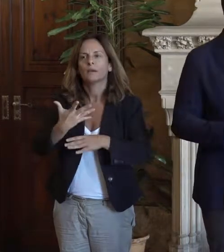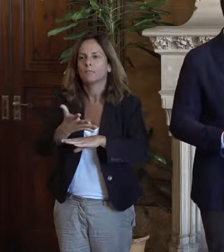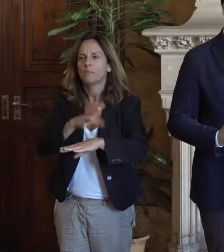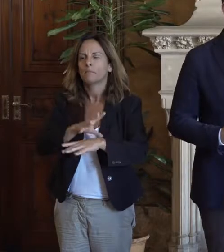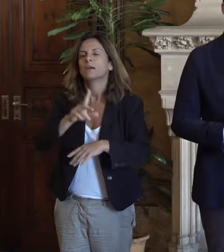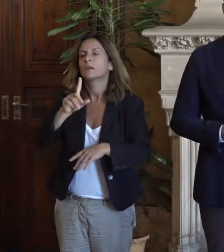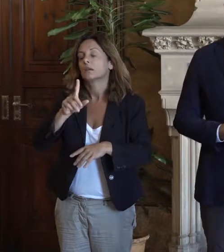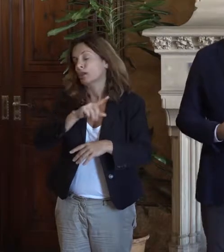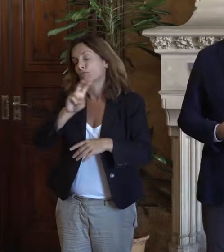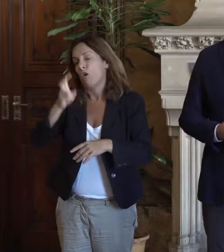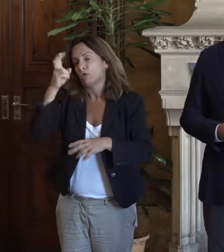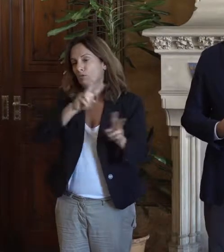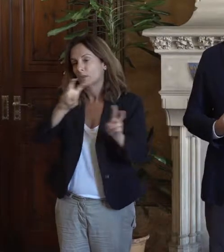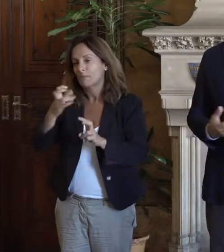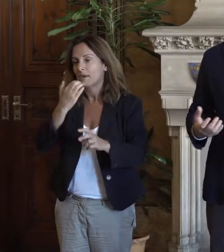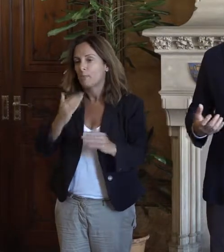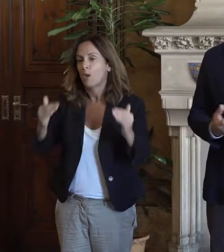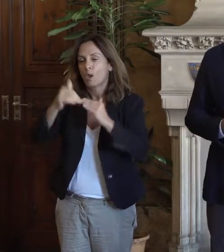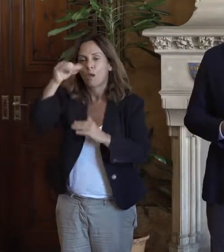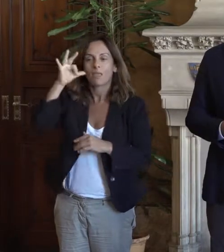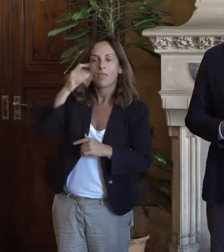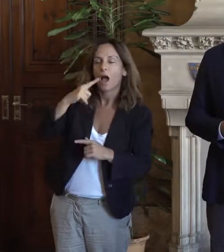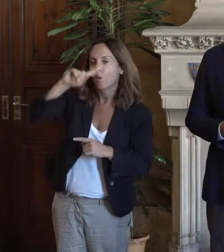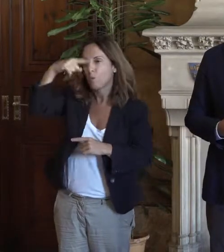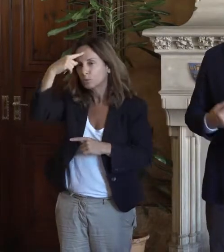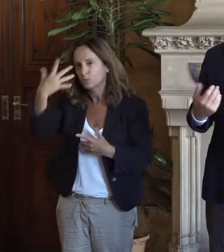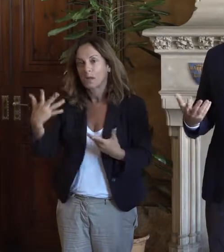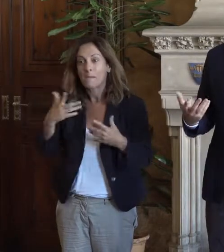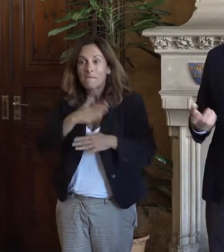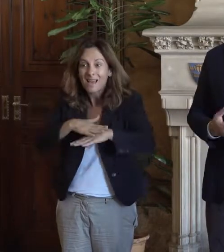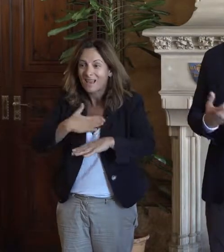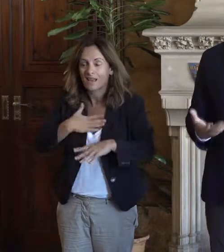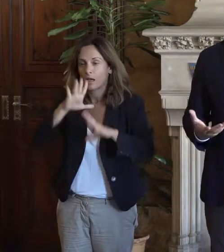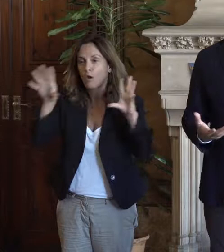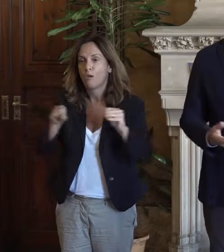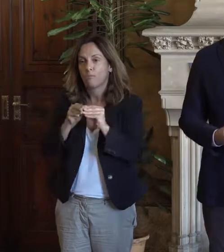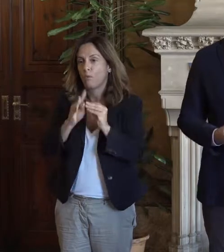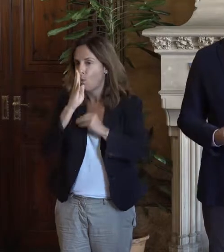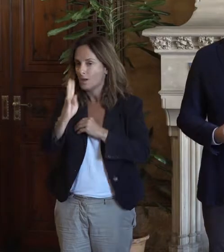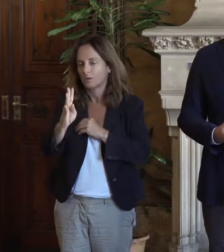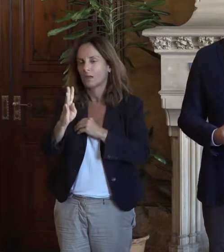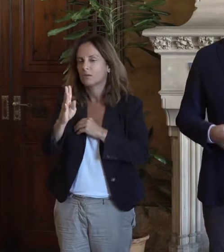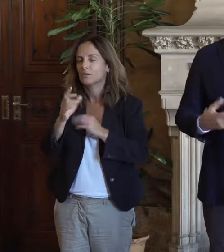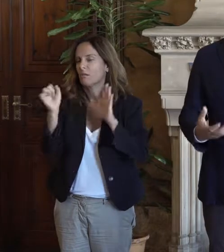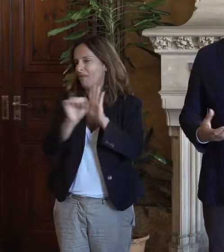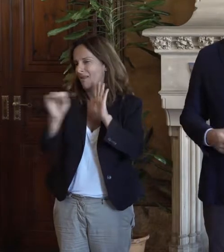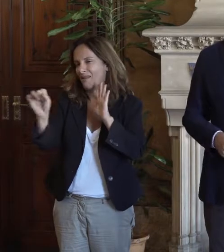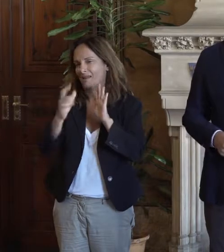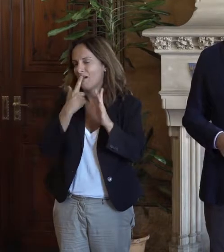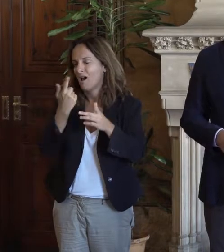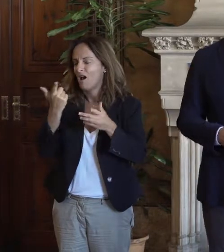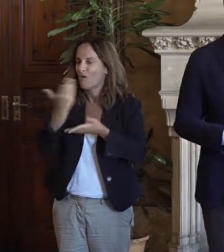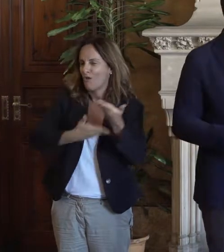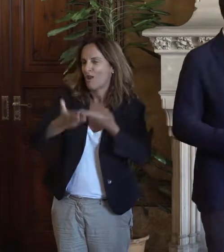de la igualtat, i per mi el resum és que serà una legislatura de la coordinació i de les solucions i que hi ha total